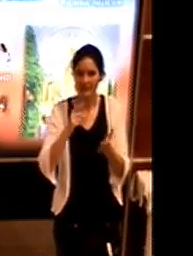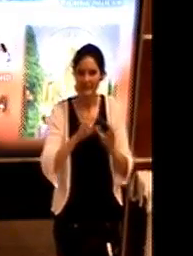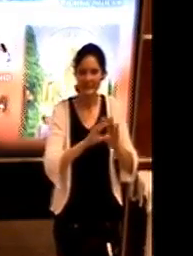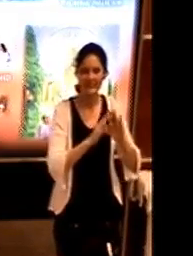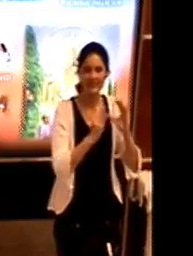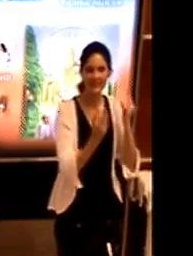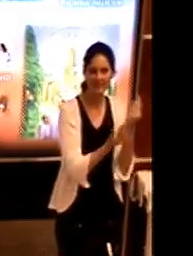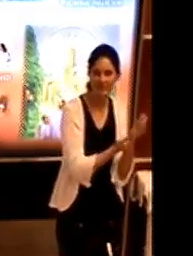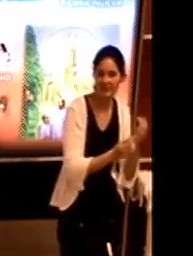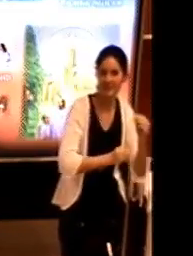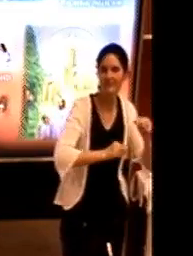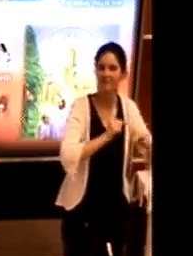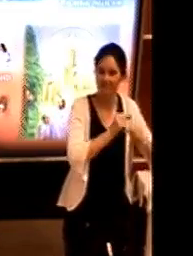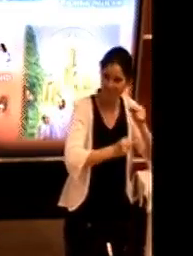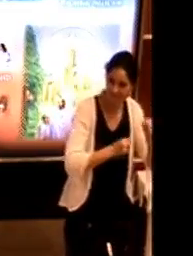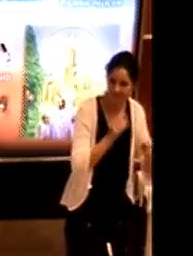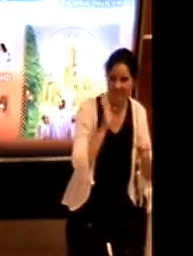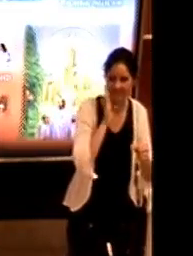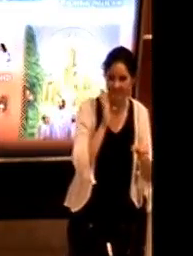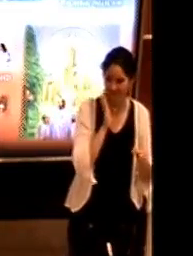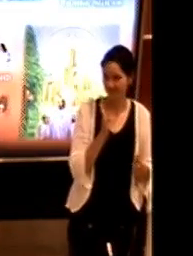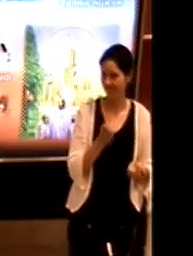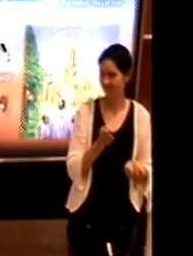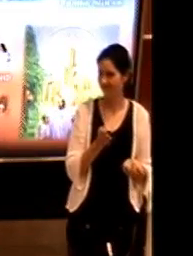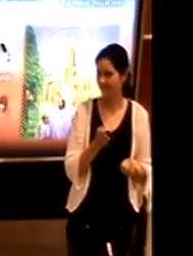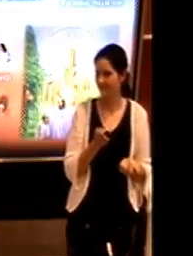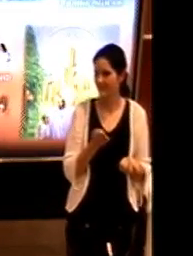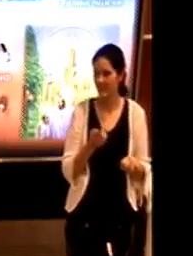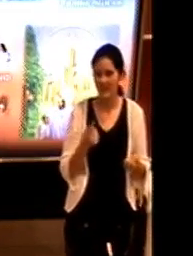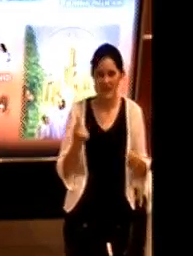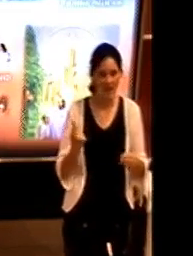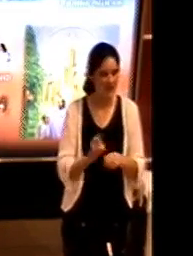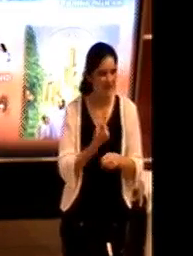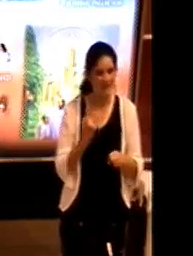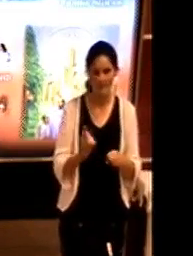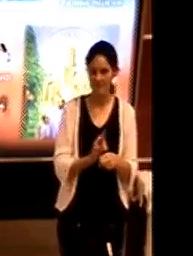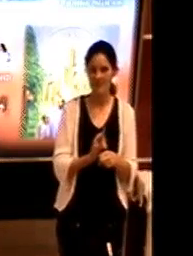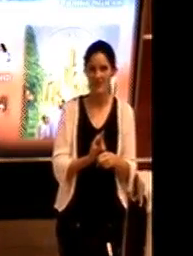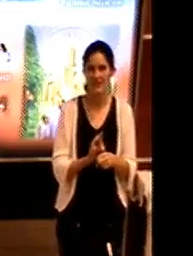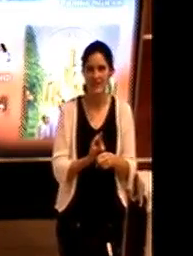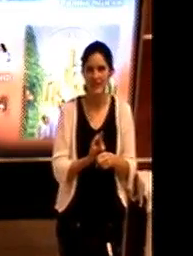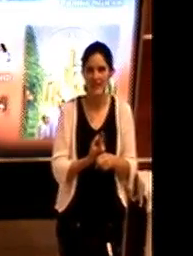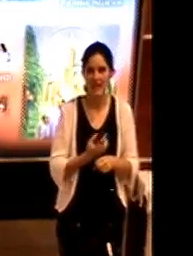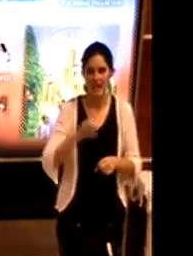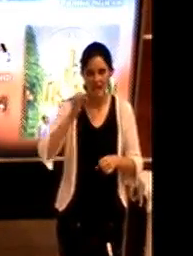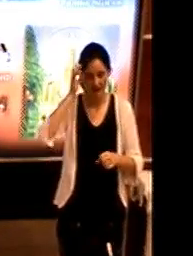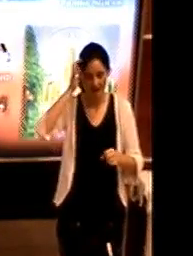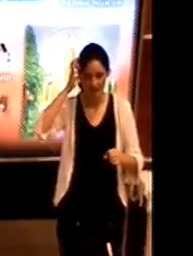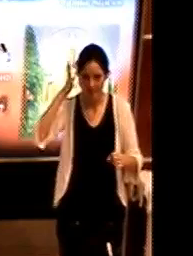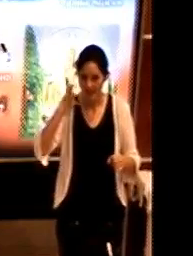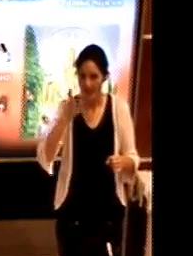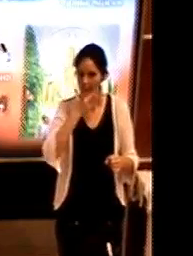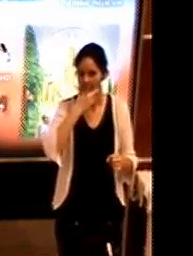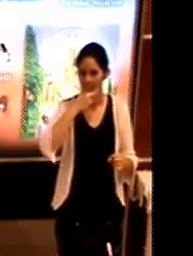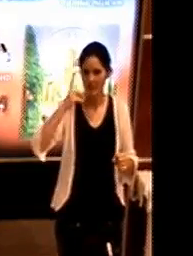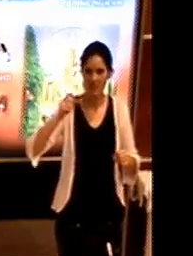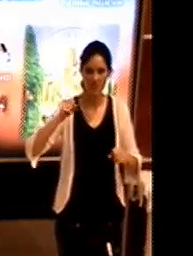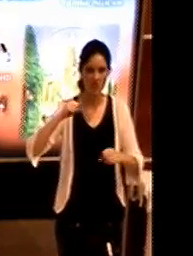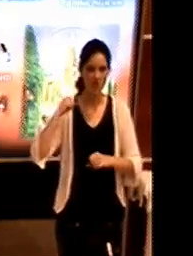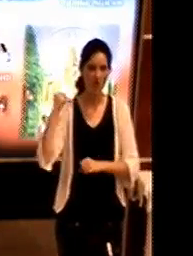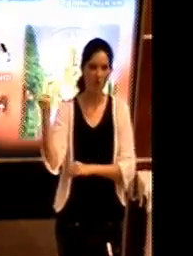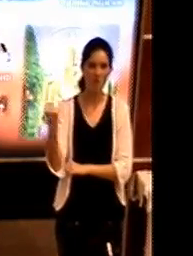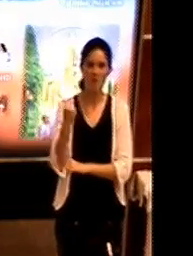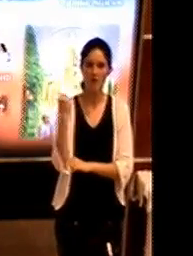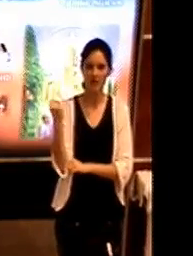pecado. ¿Estamos entendiendo? No se puede decir que la gracia de Dios es poderosa codiciando a